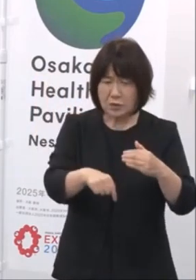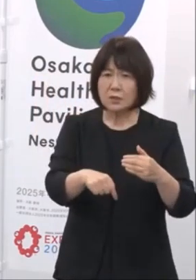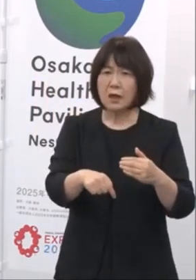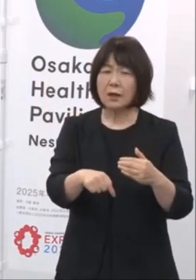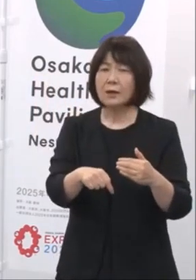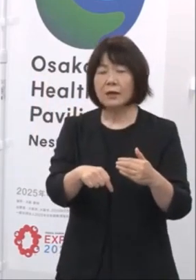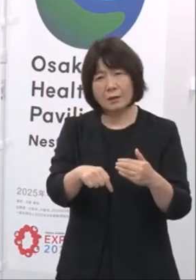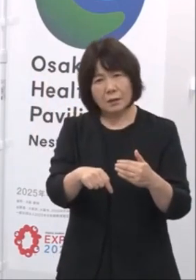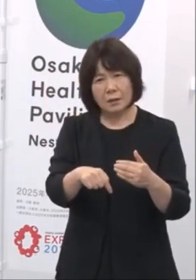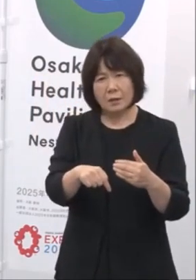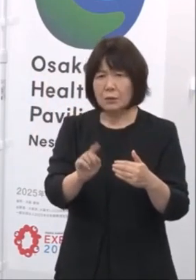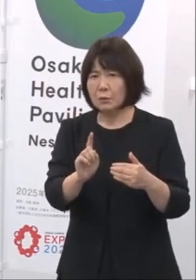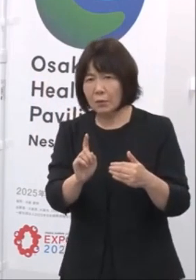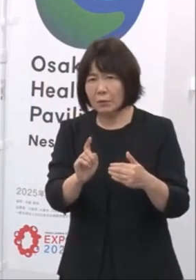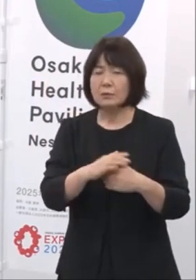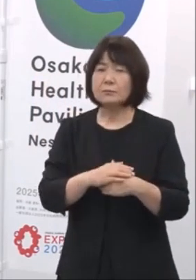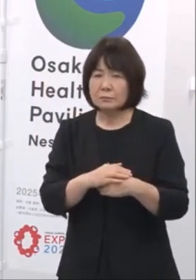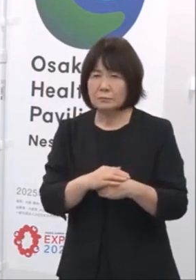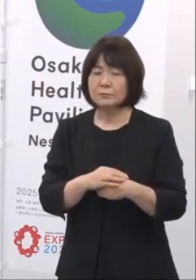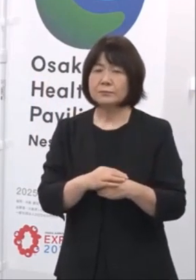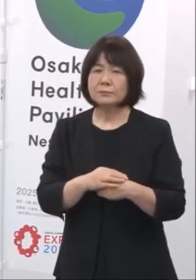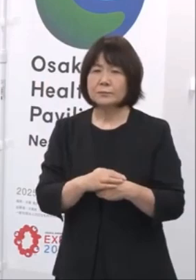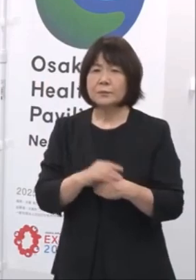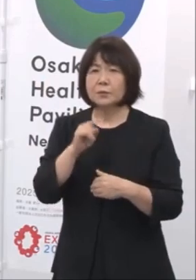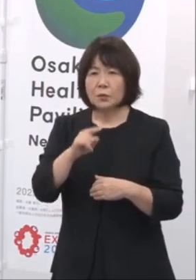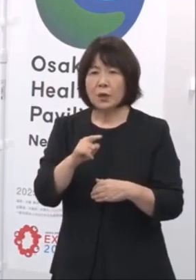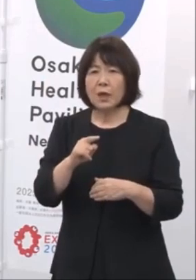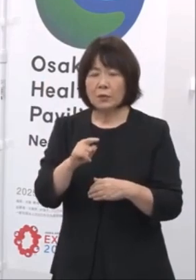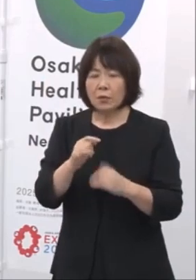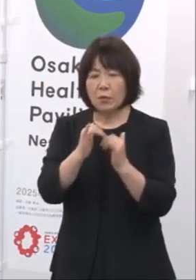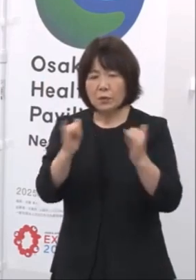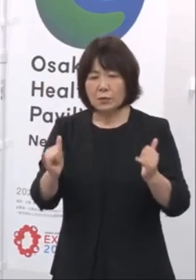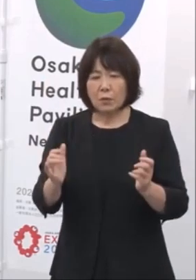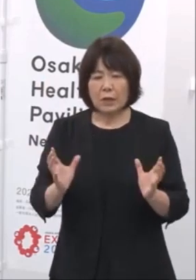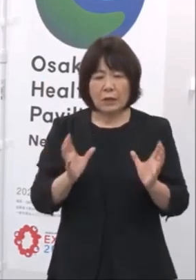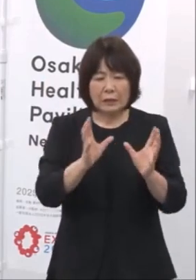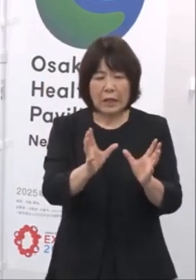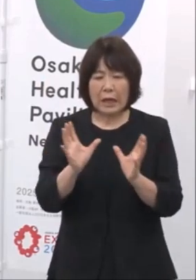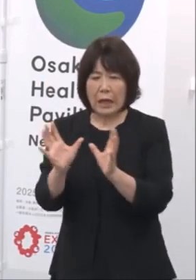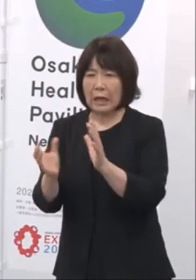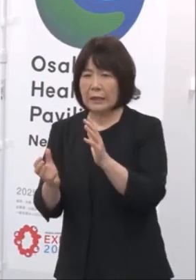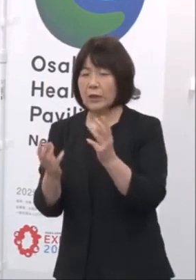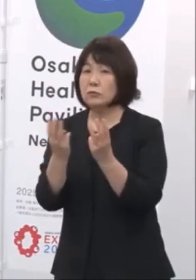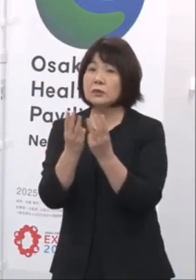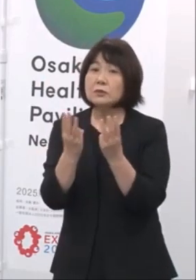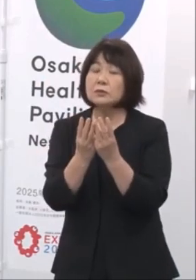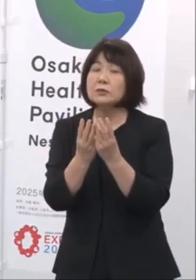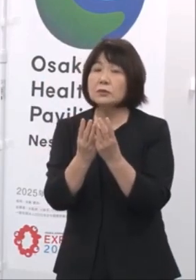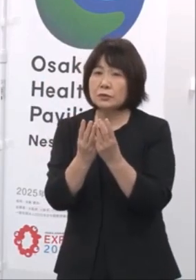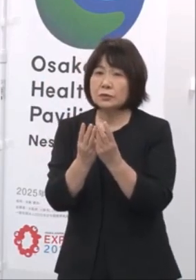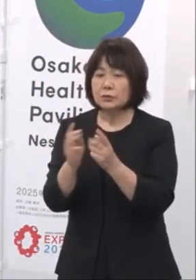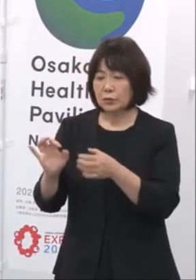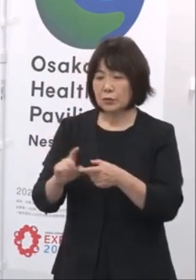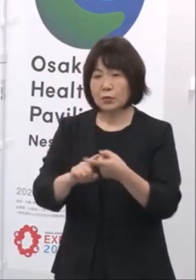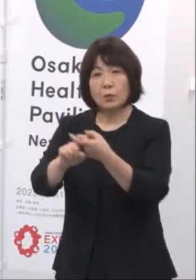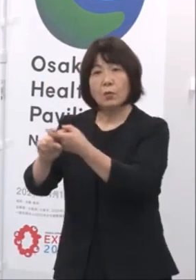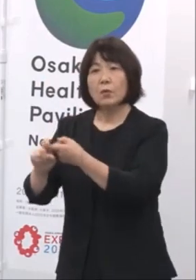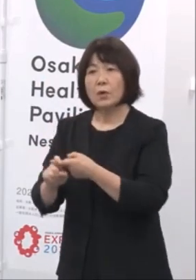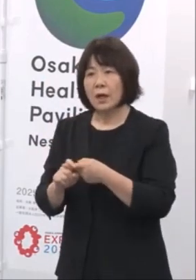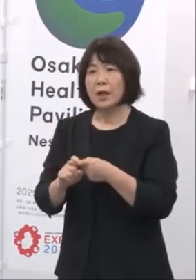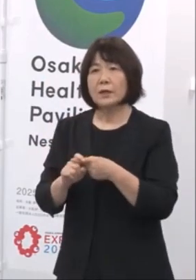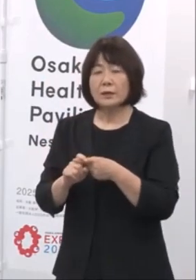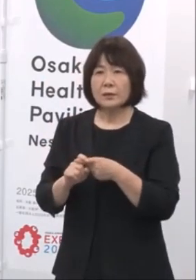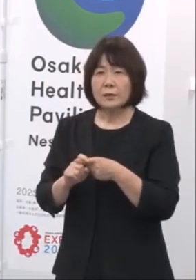めて、教えていただきたいんですけど、これの収容力、 まあ、あの教会の方では、まあ、ピーク